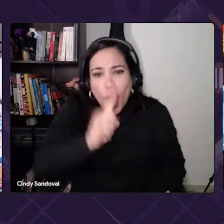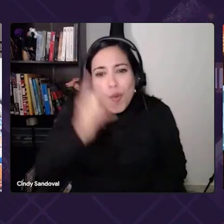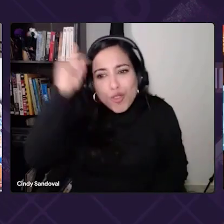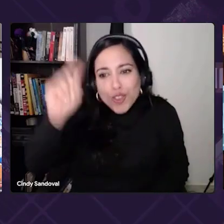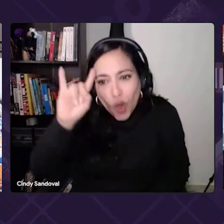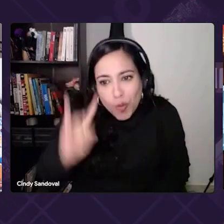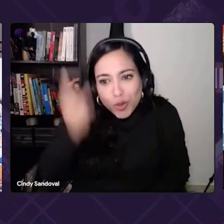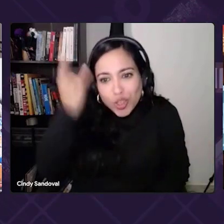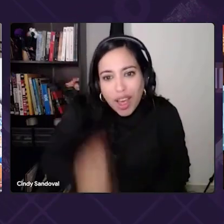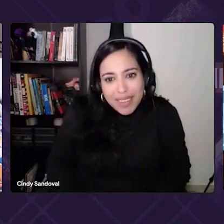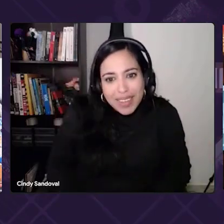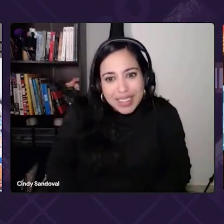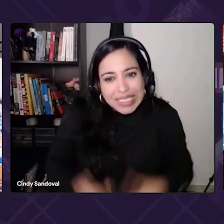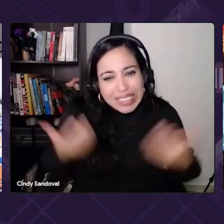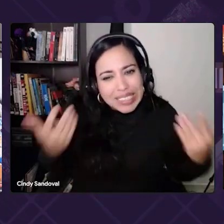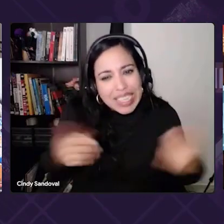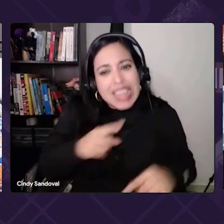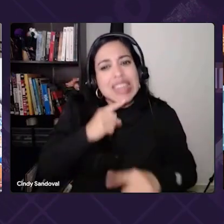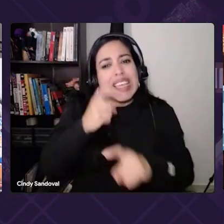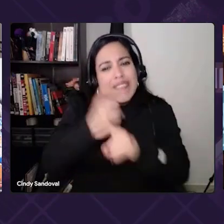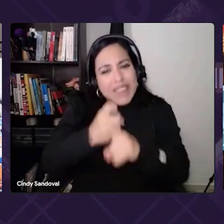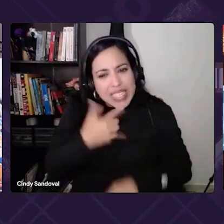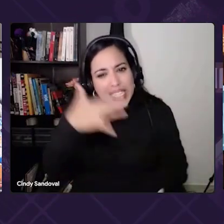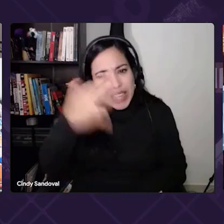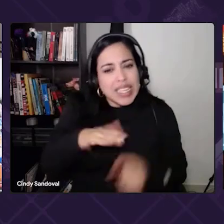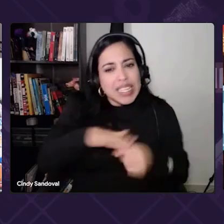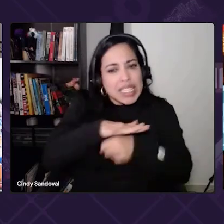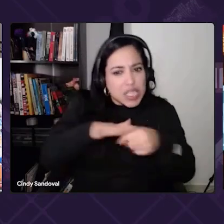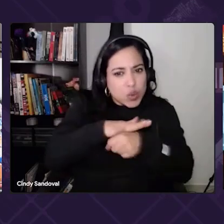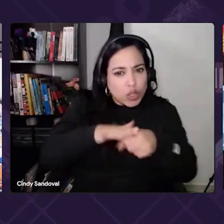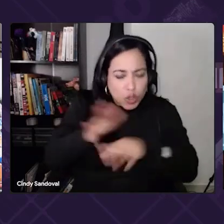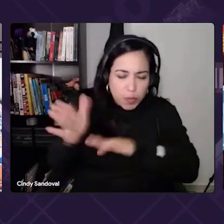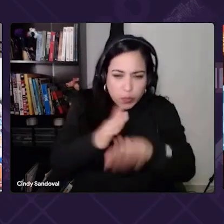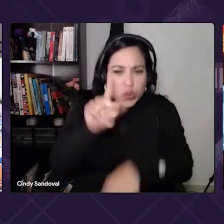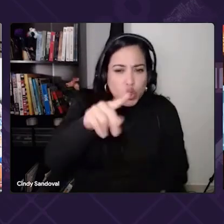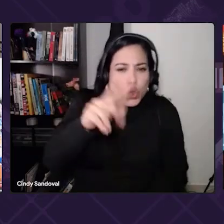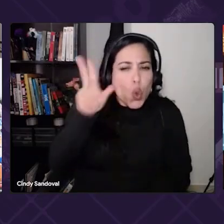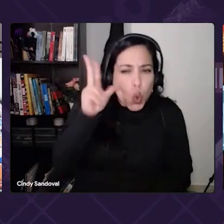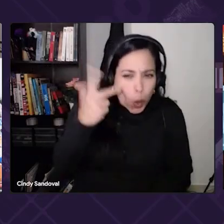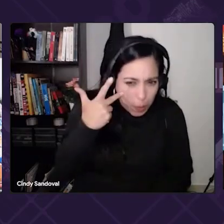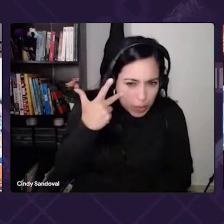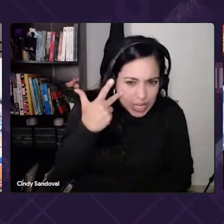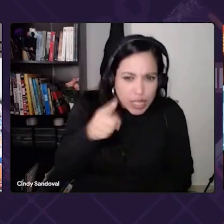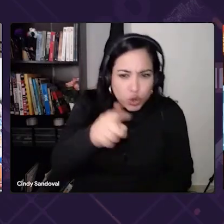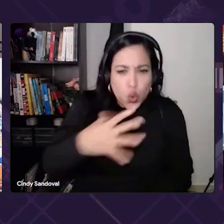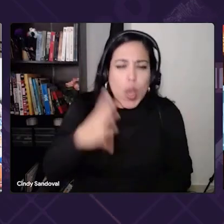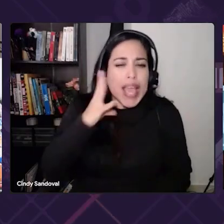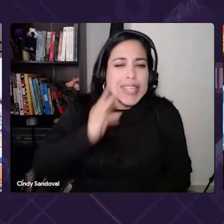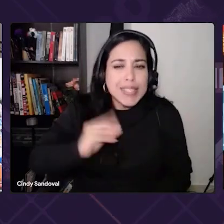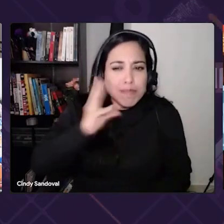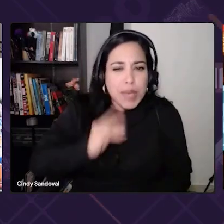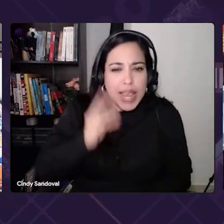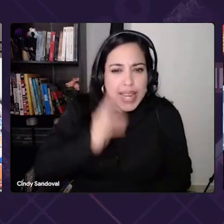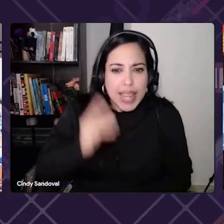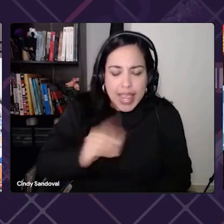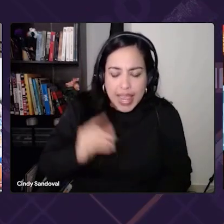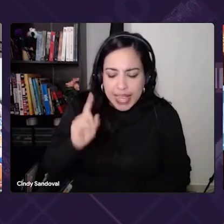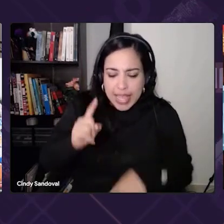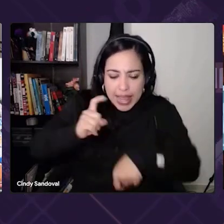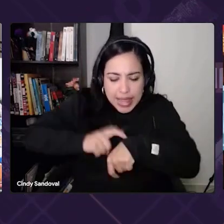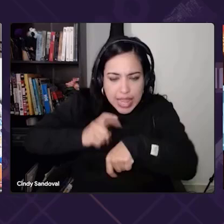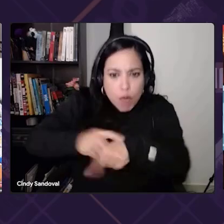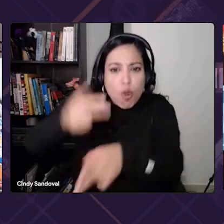experiencia, ¿qué puedes recomendarnos para que esa prestación de ese servicio público en épocas